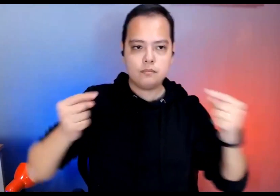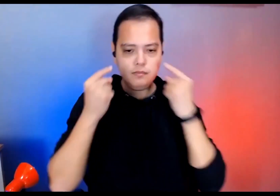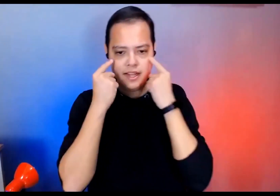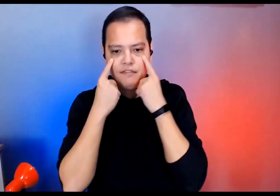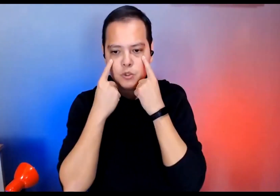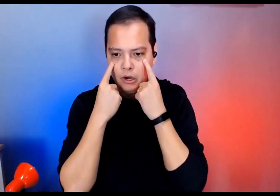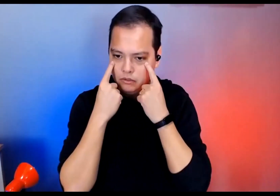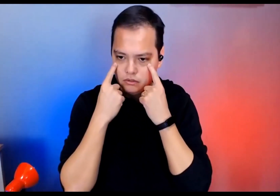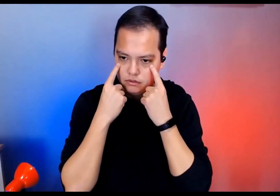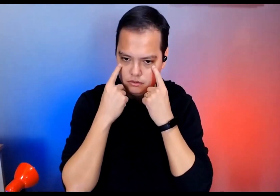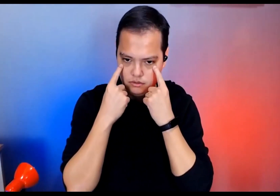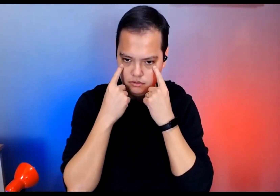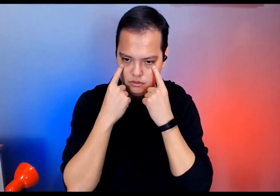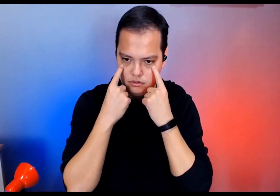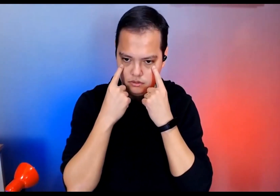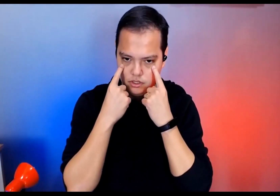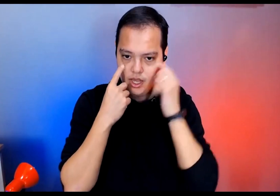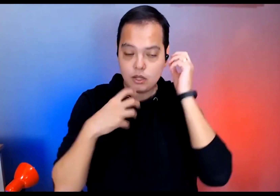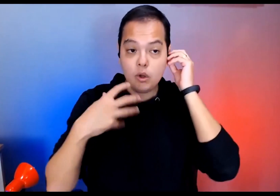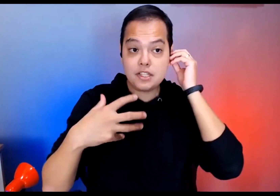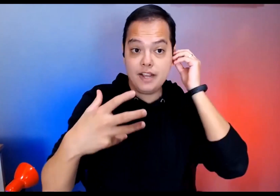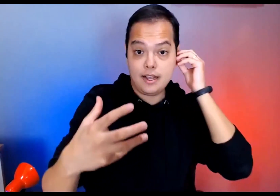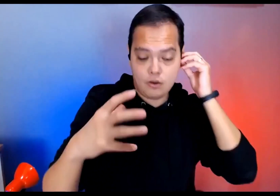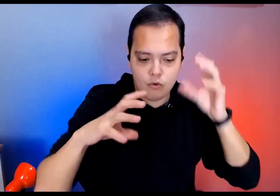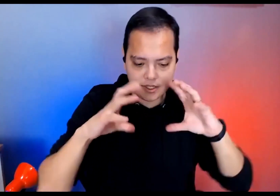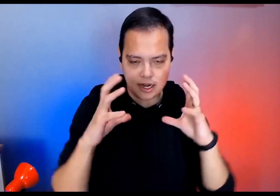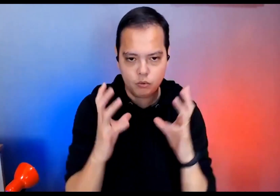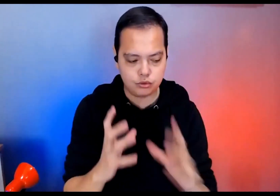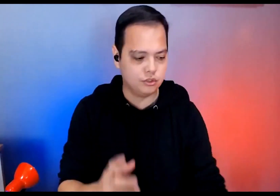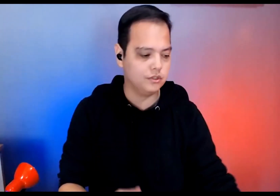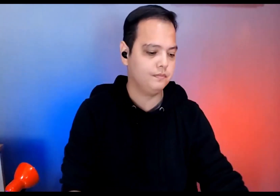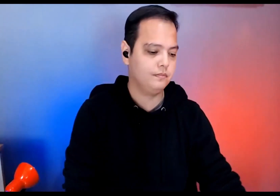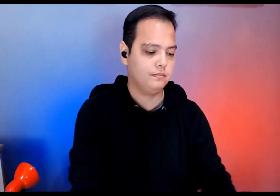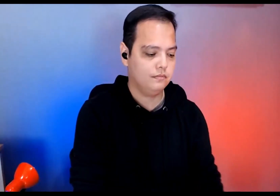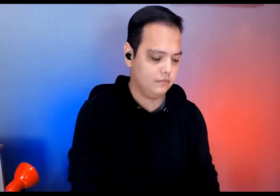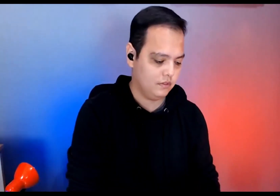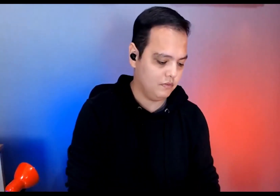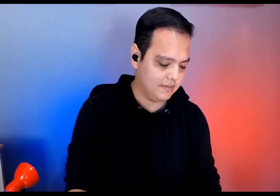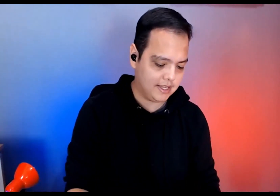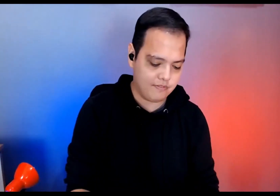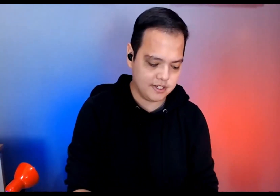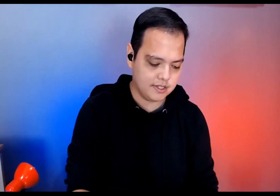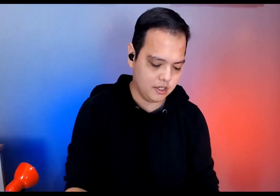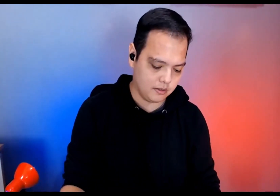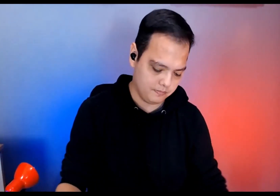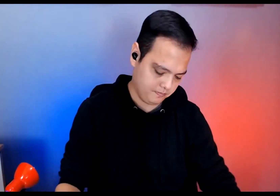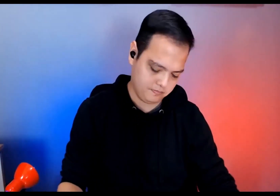é visual. Então, quando você vai conversar com um surdo, você vai ter que fazer isso daqui, ó.